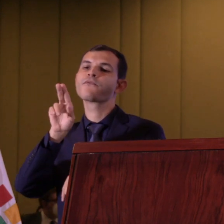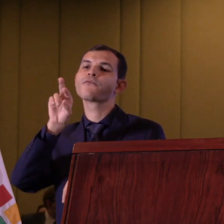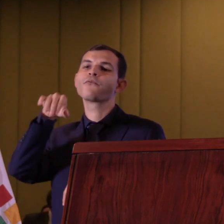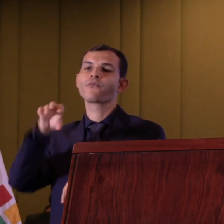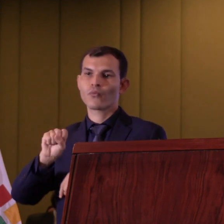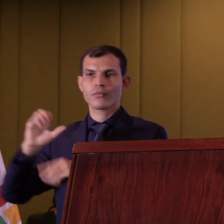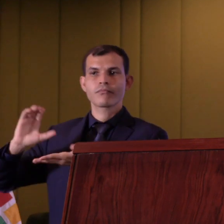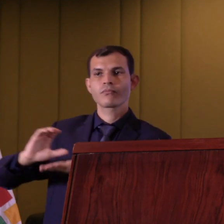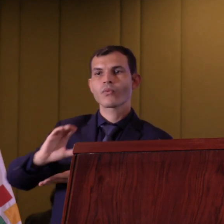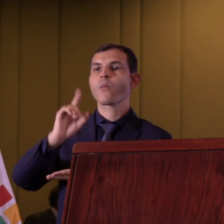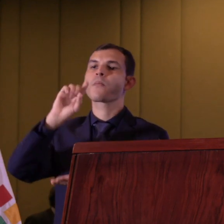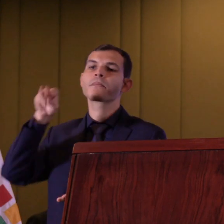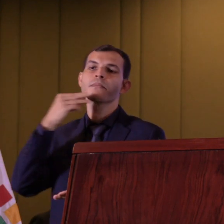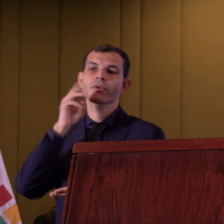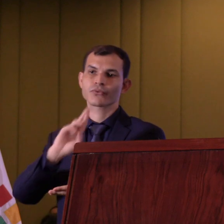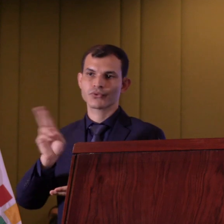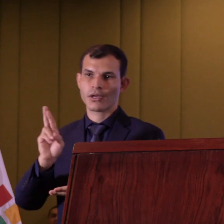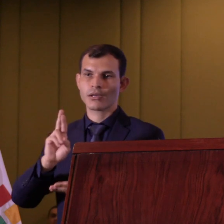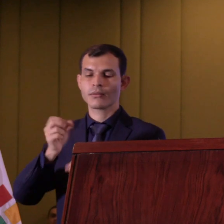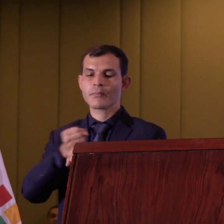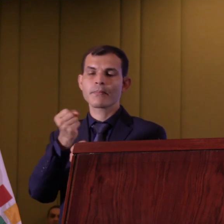R$1 bilhão, em obras estruturantes de